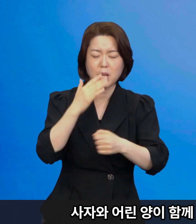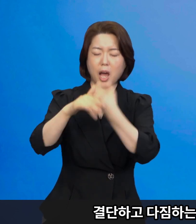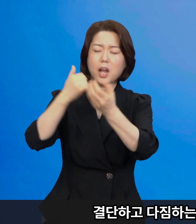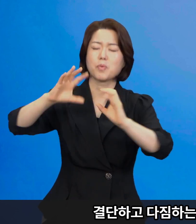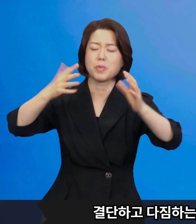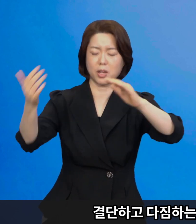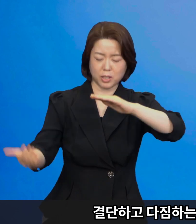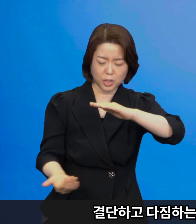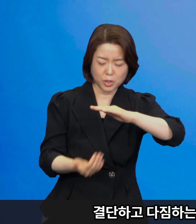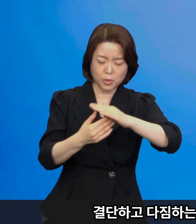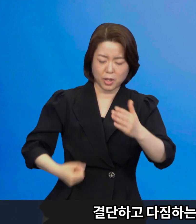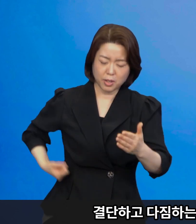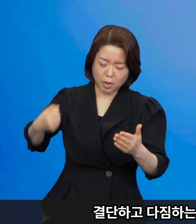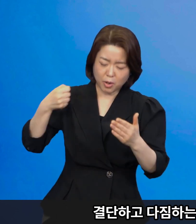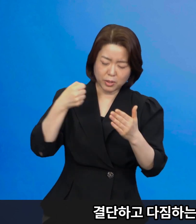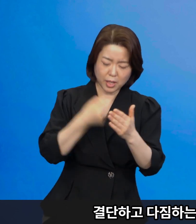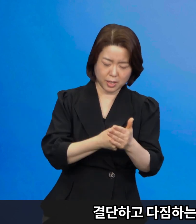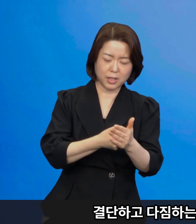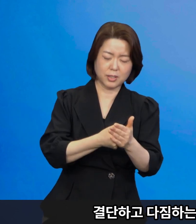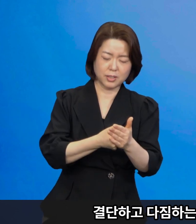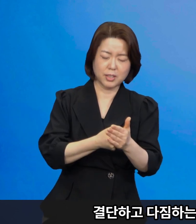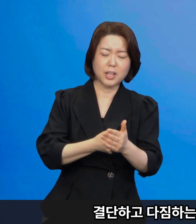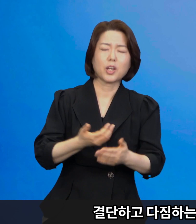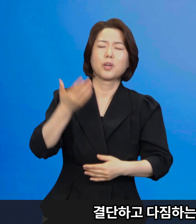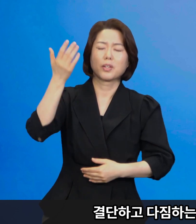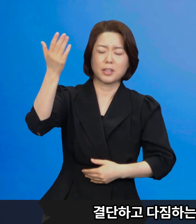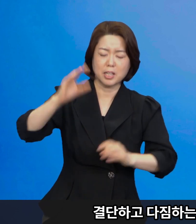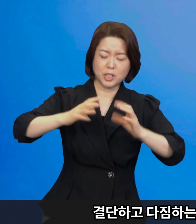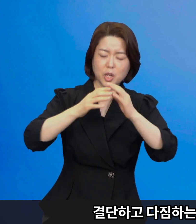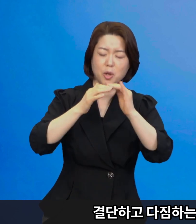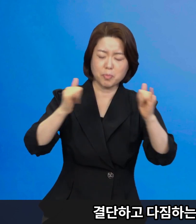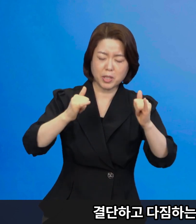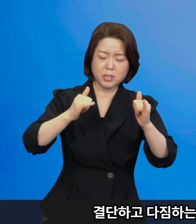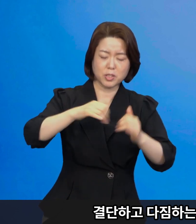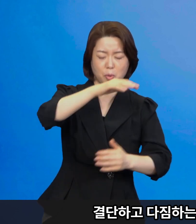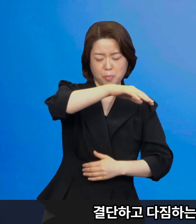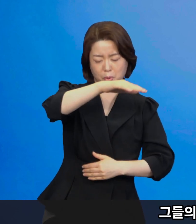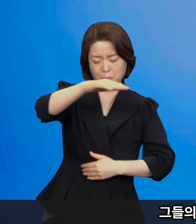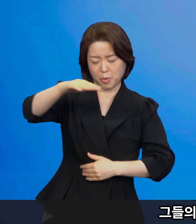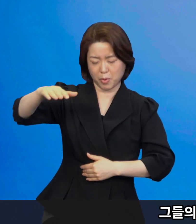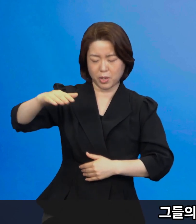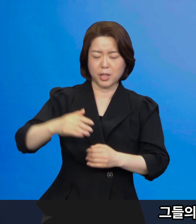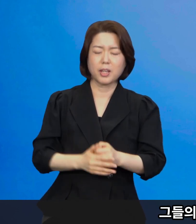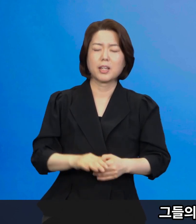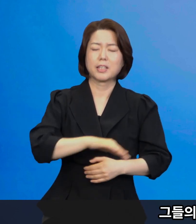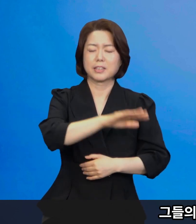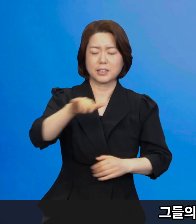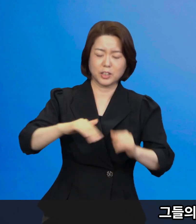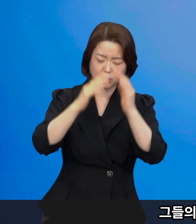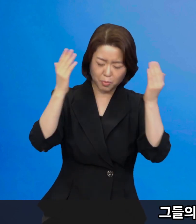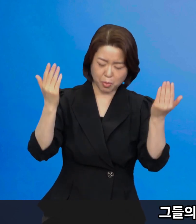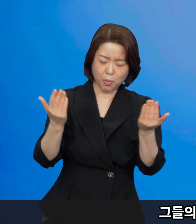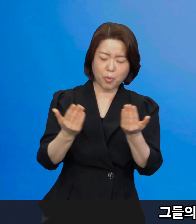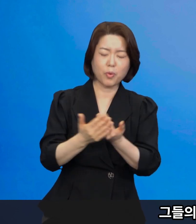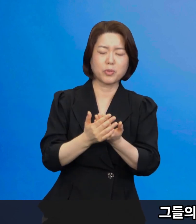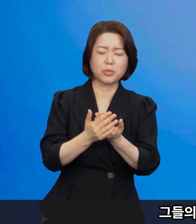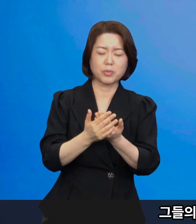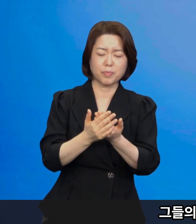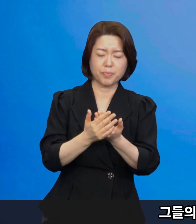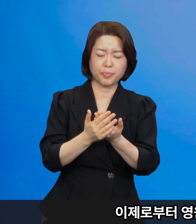이루기를 결단하고 다짐하는 당신의 백성들 머리 위에, 그들의 모든 업